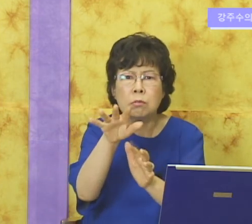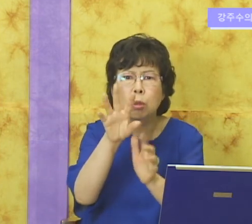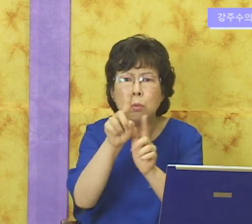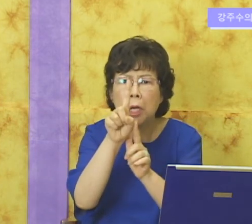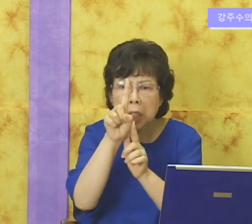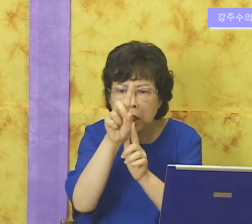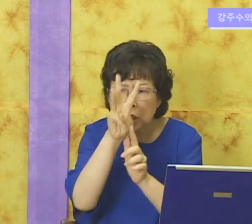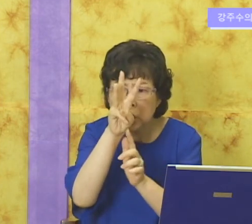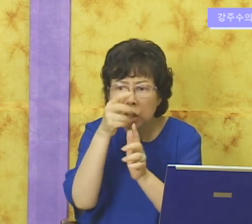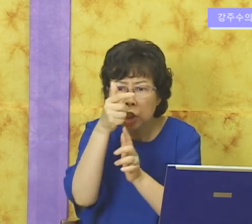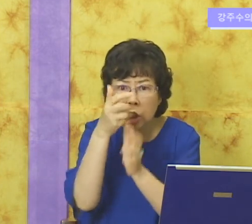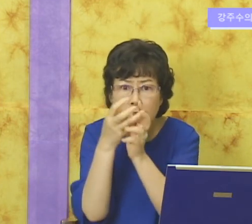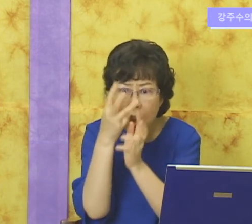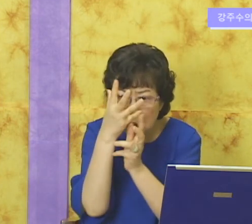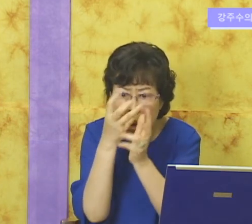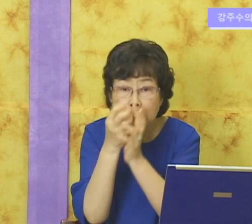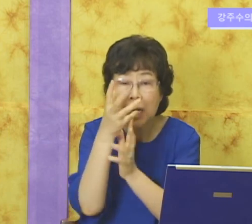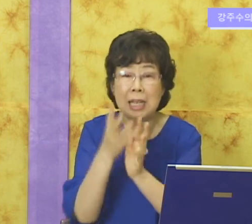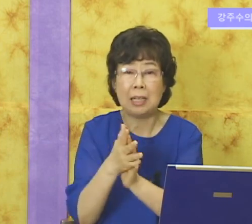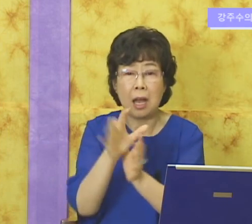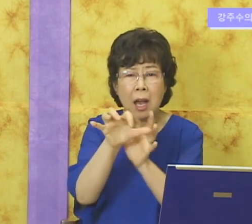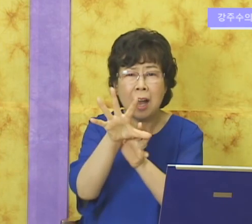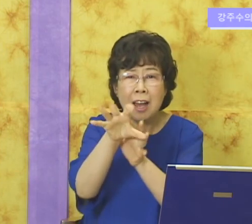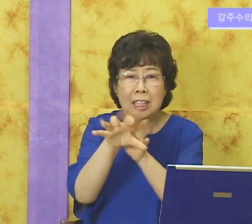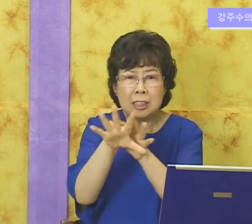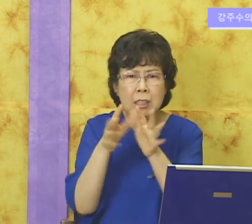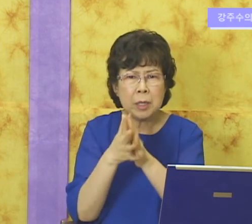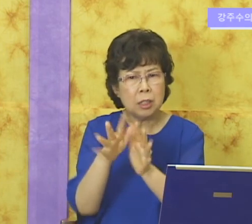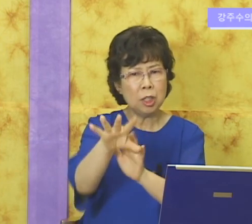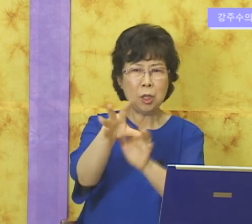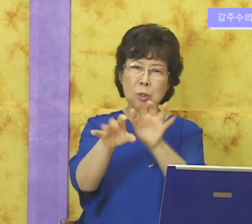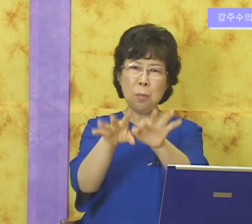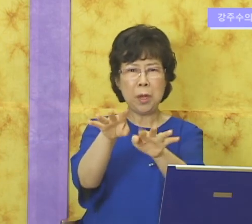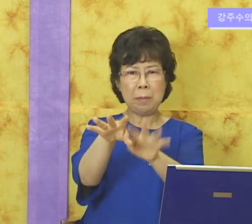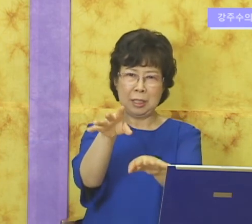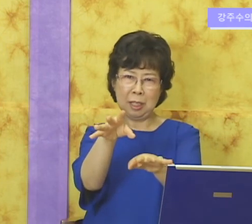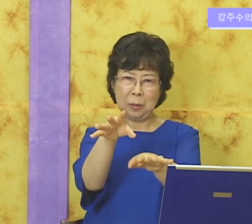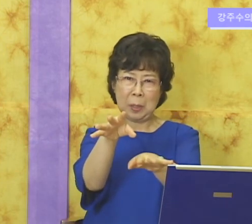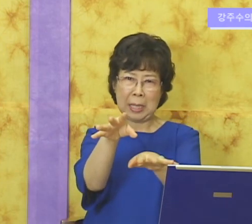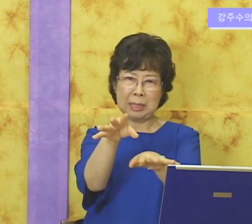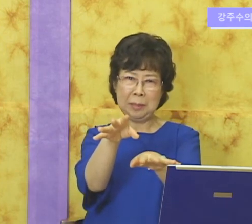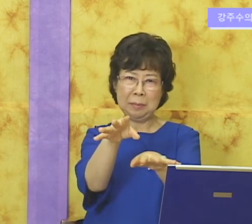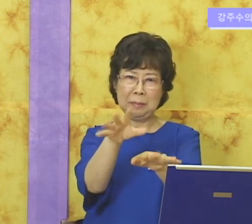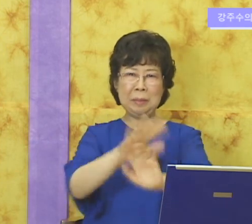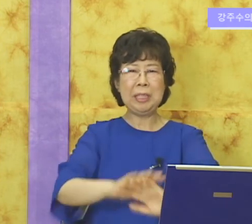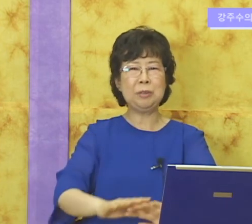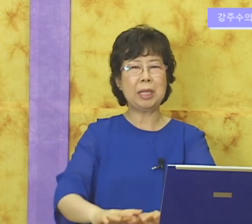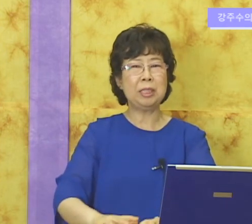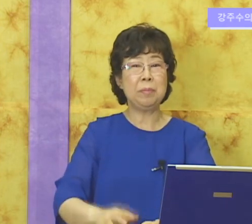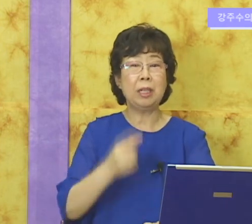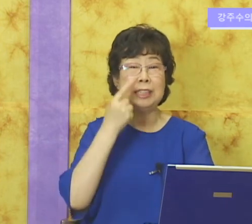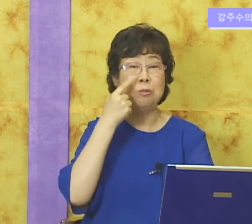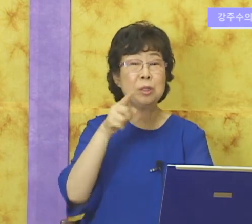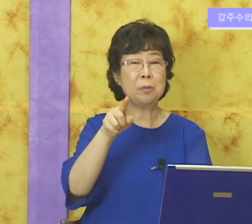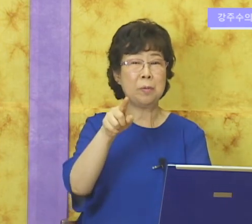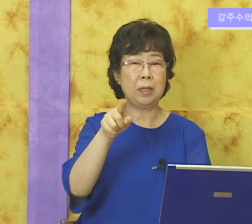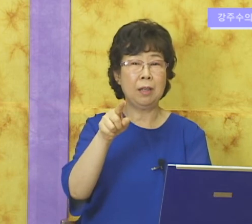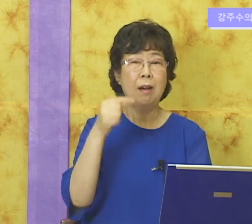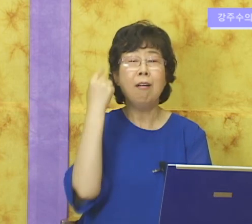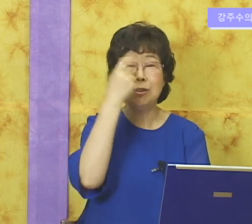손 모양 이건지 이걸 봐야 하니까 처음에는 손 모양만 쳐다보다가 점점 익숙해지면 이제 눈을 보면 얼굴을